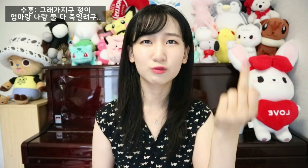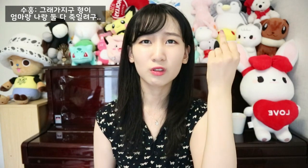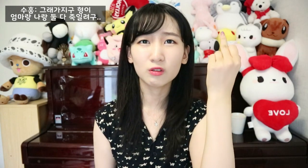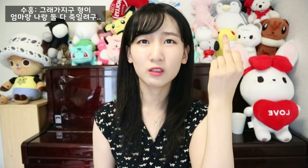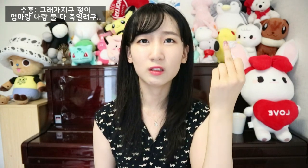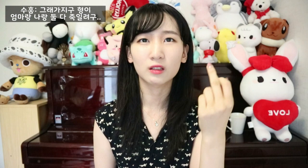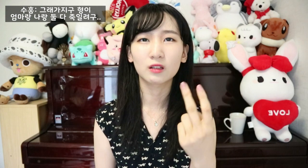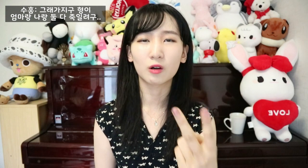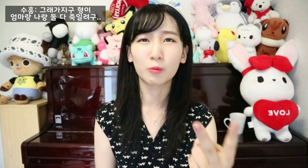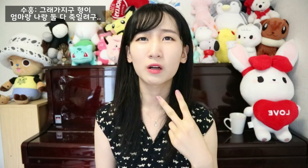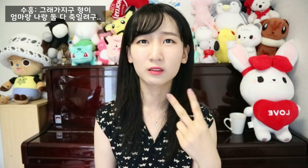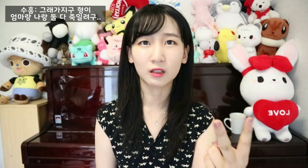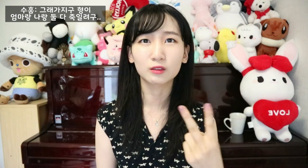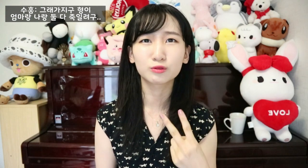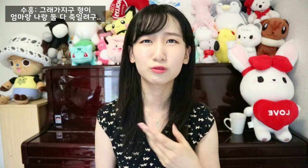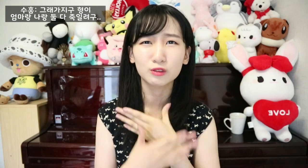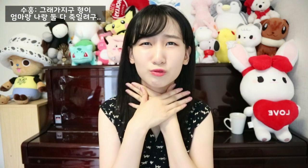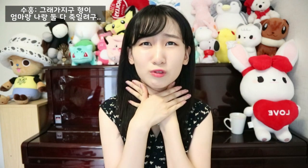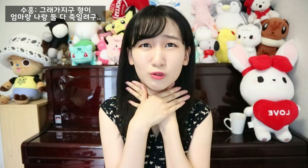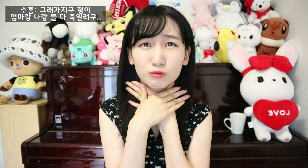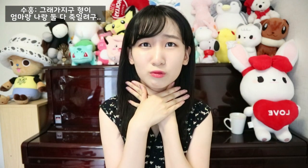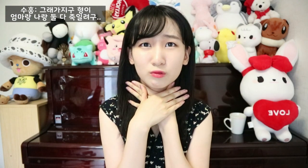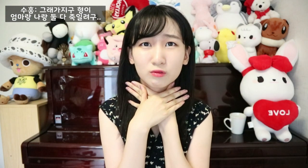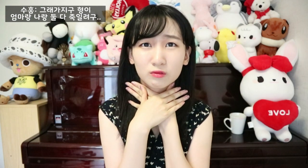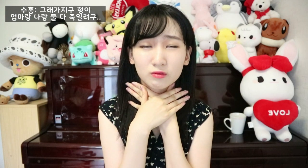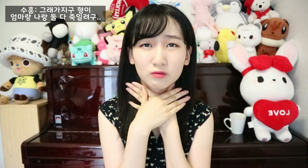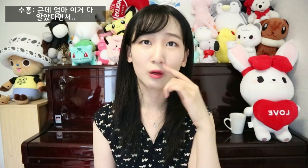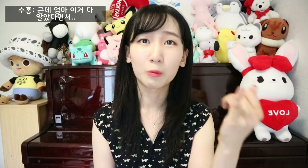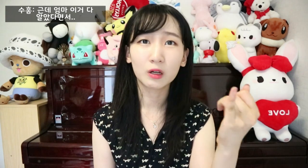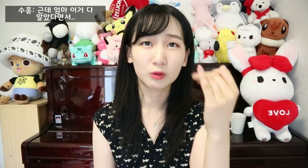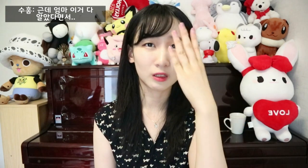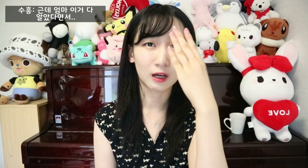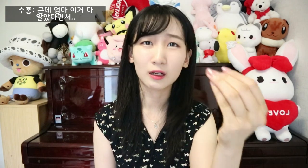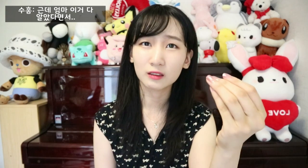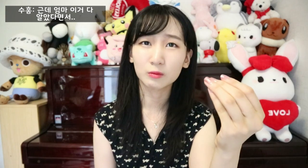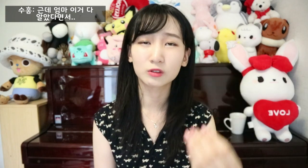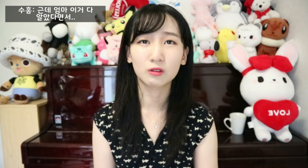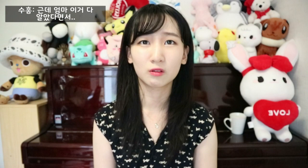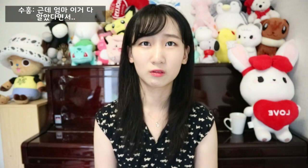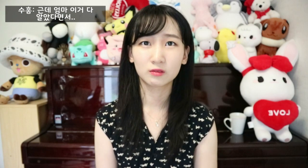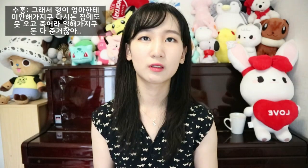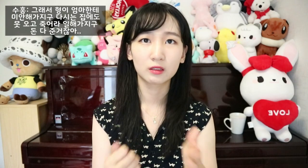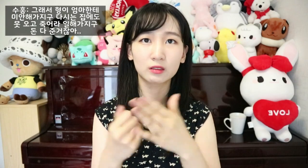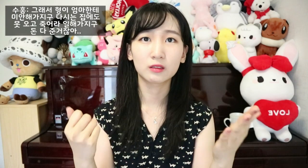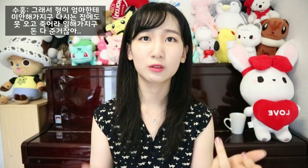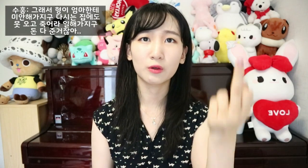그래가지고 형이 엄마랑 나랑 둘 다 죽이려고 근데 엄마 이거 다 알았다면서 그래서